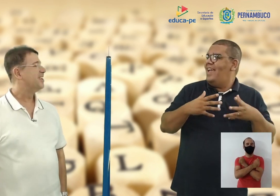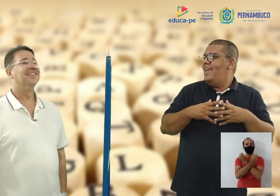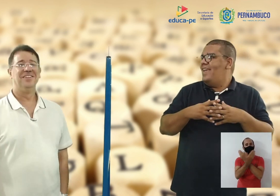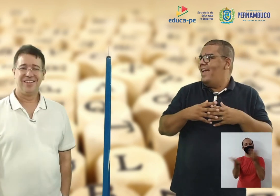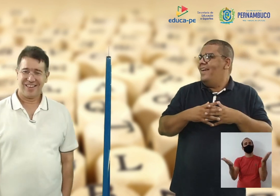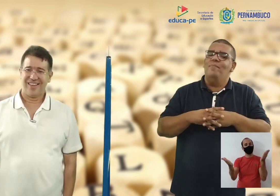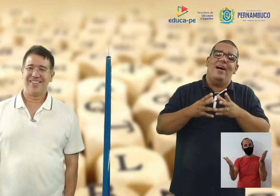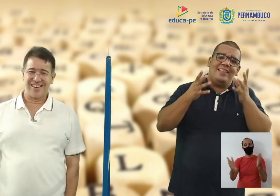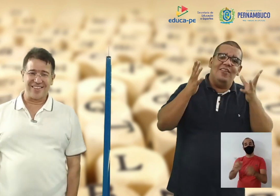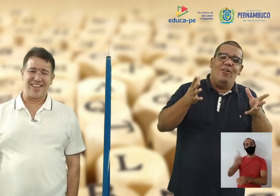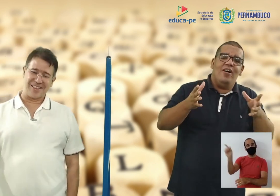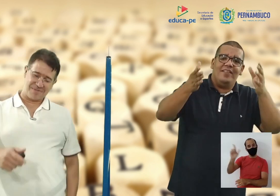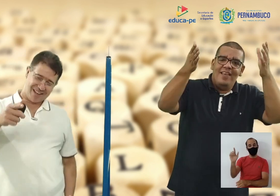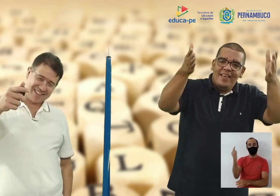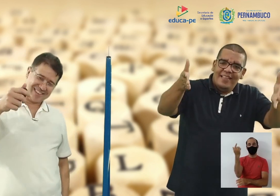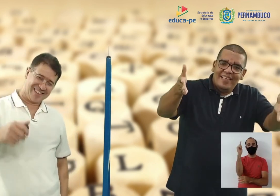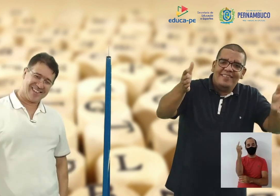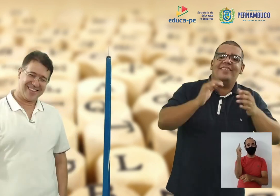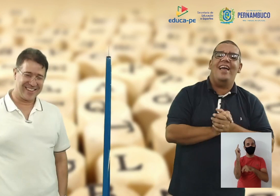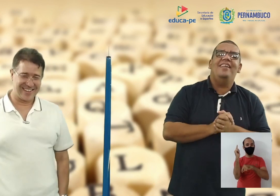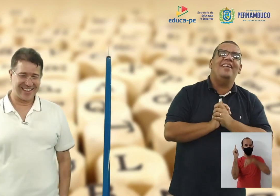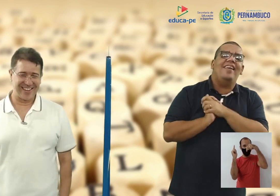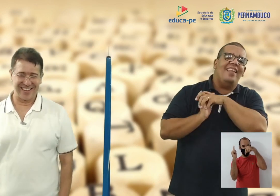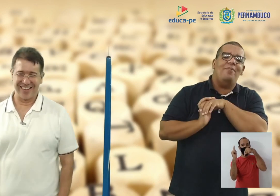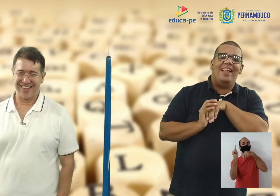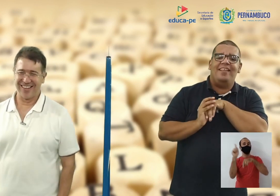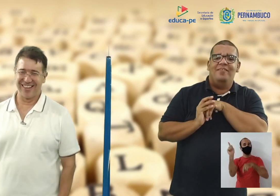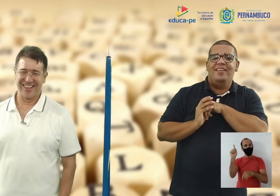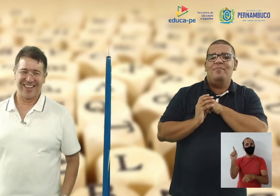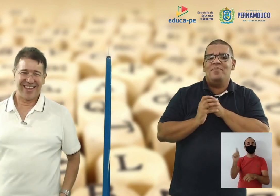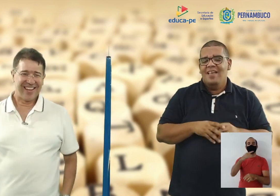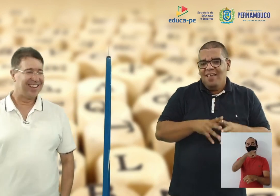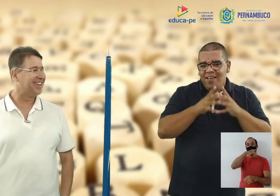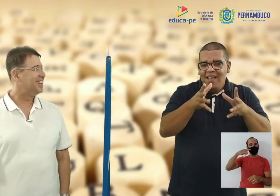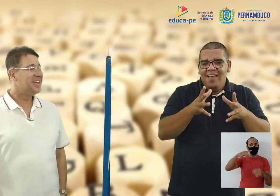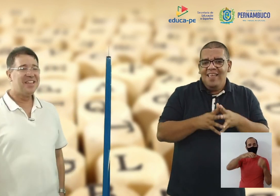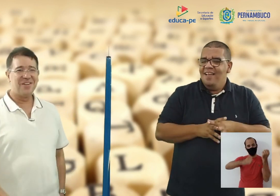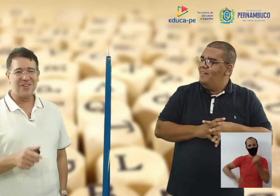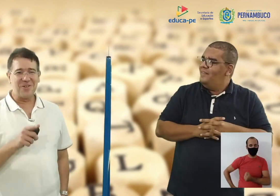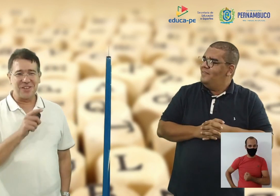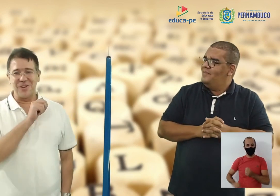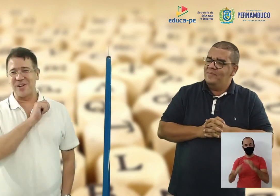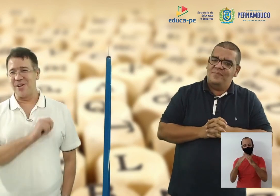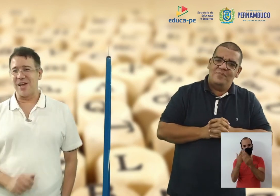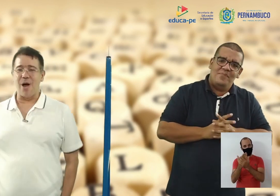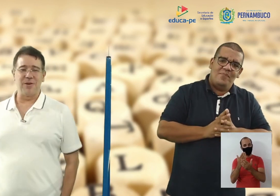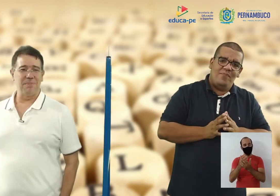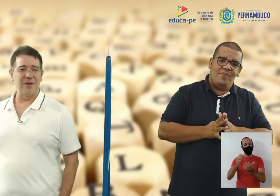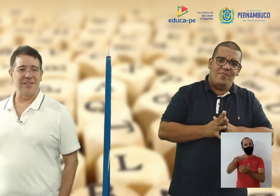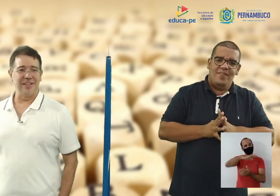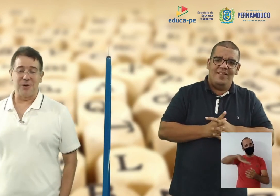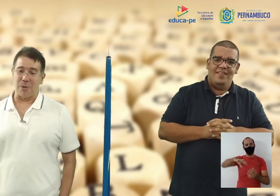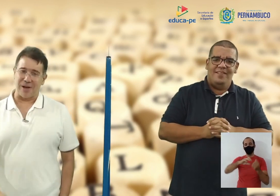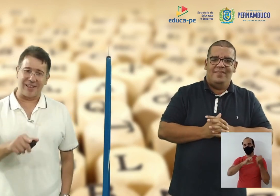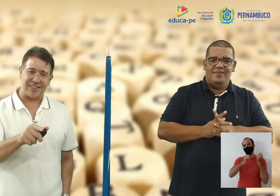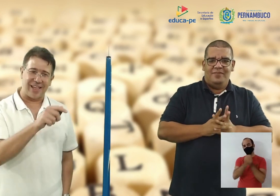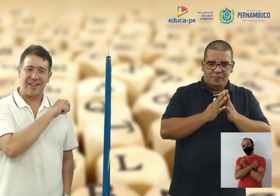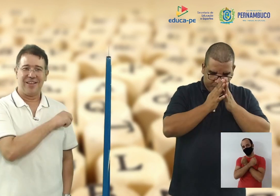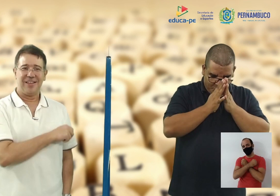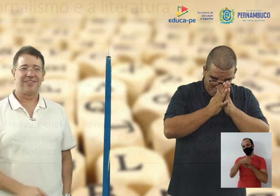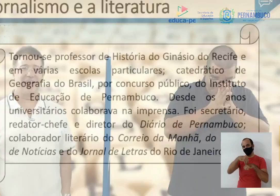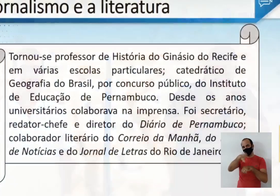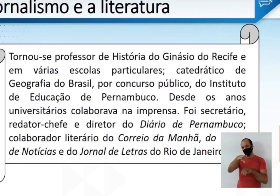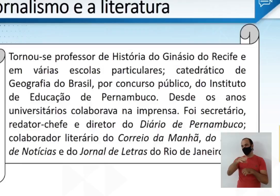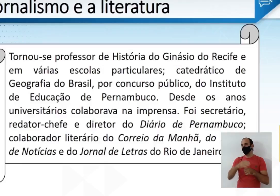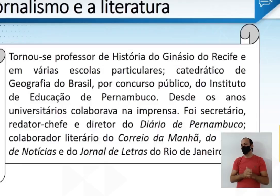da GRE Mata Norte, que tem sede em Nazaré da Mata, né? E algo importante, como a